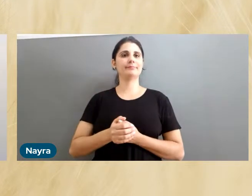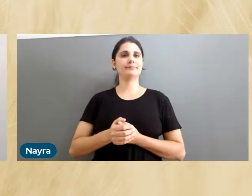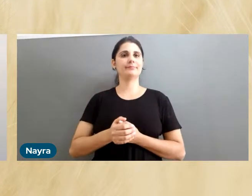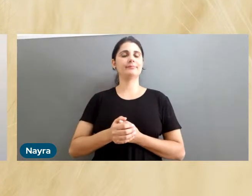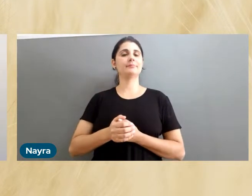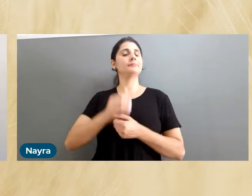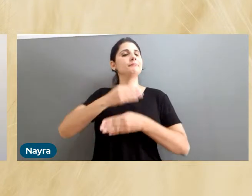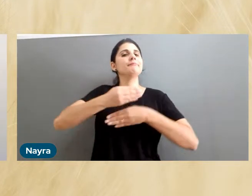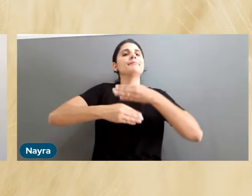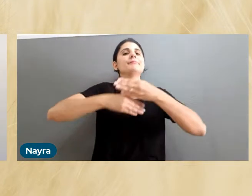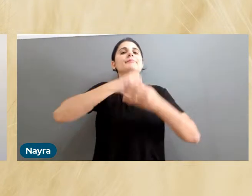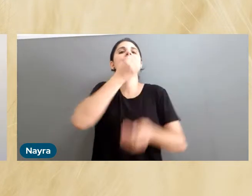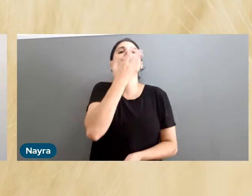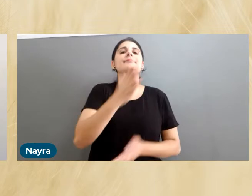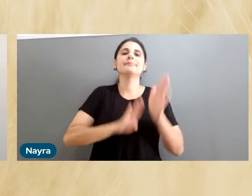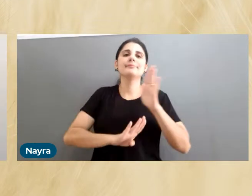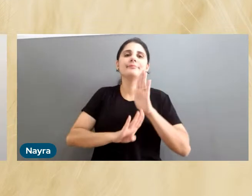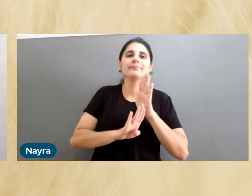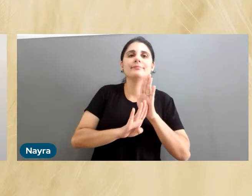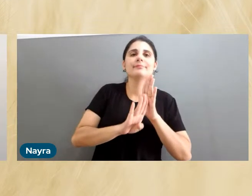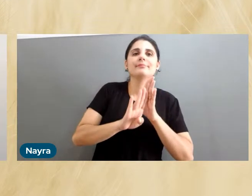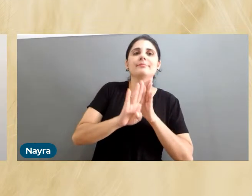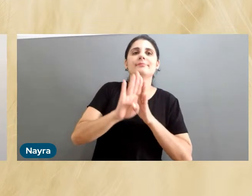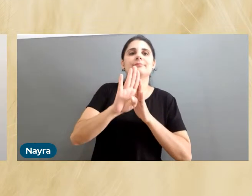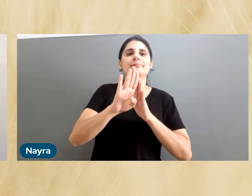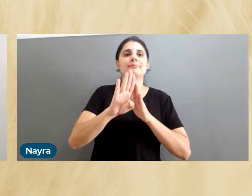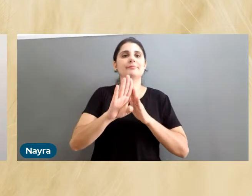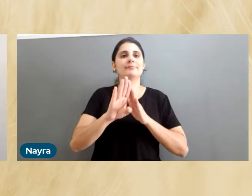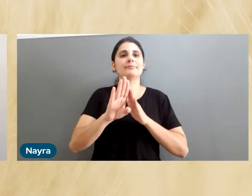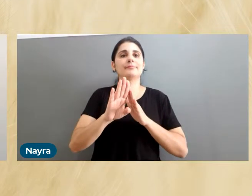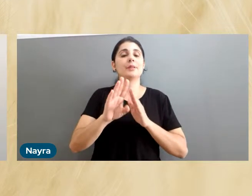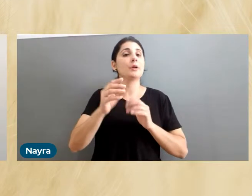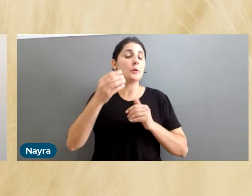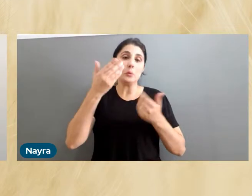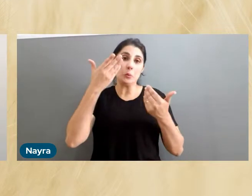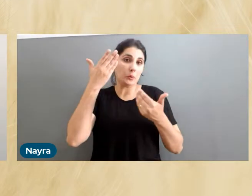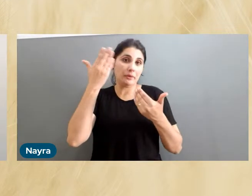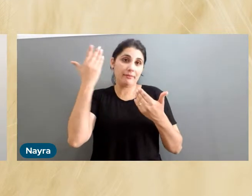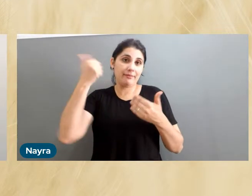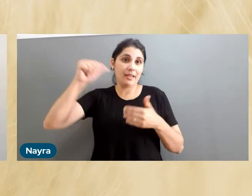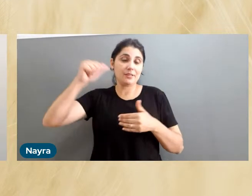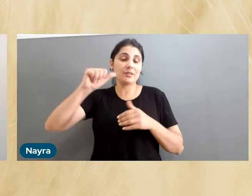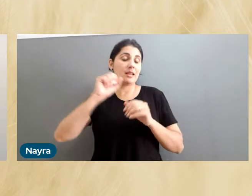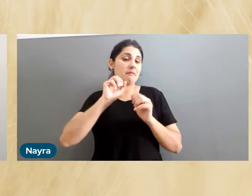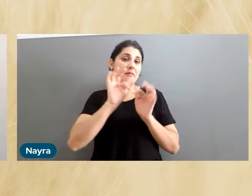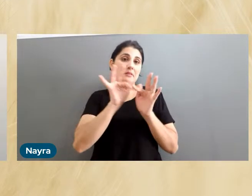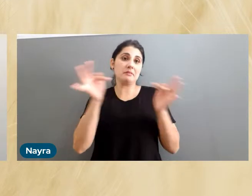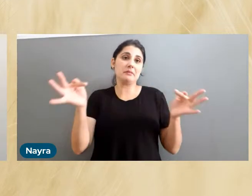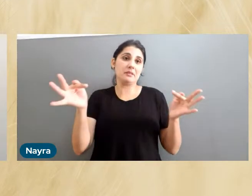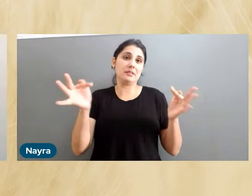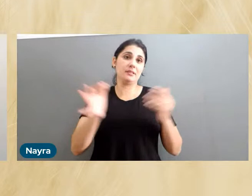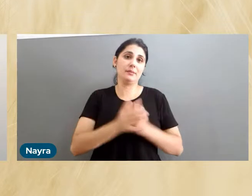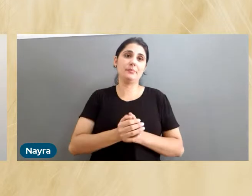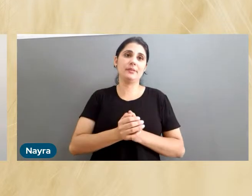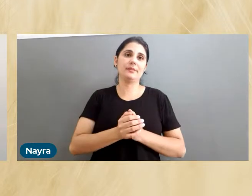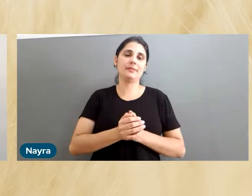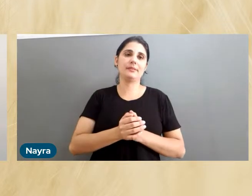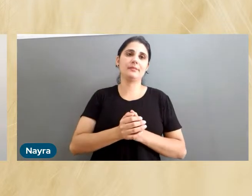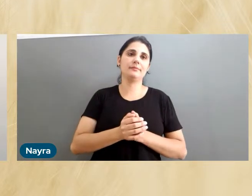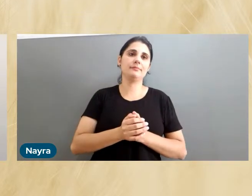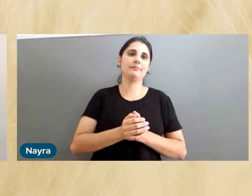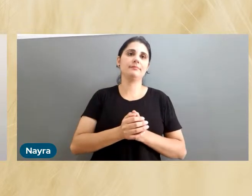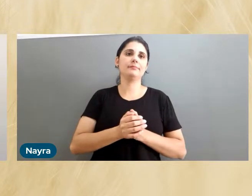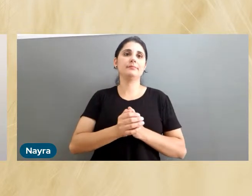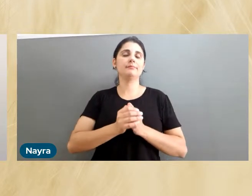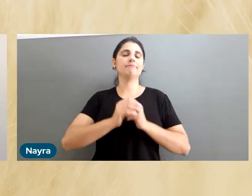bom, de avançar, de progredir. O teste é bem simples. Cada um pode fazer e nem incomoda os outros. Acordou de